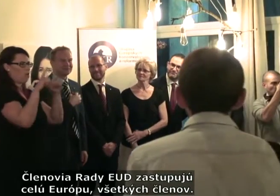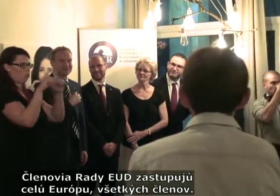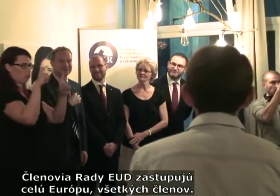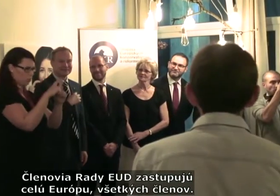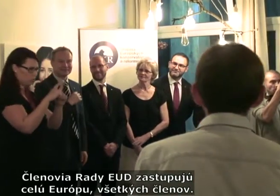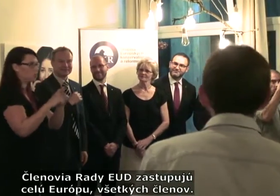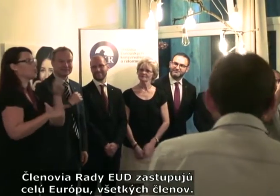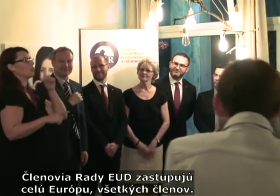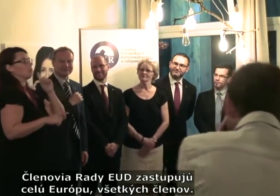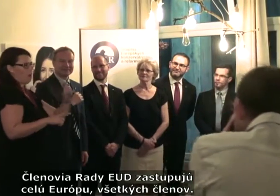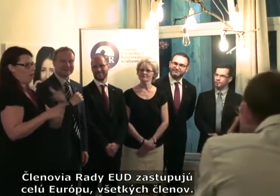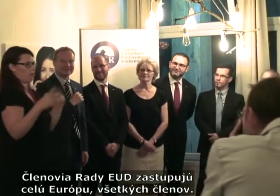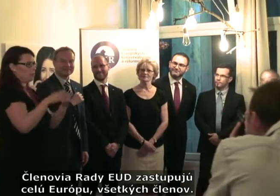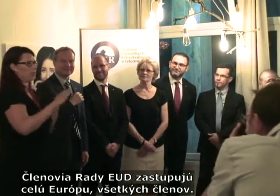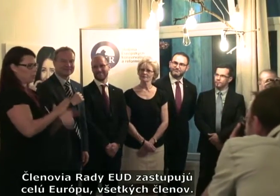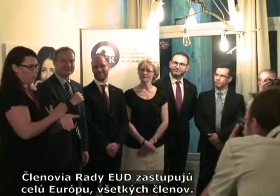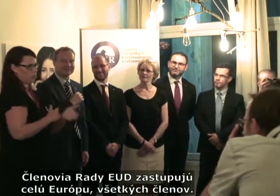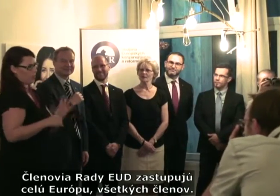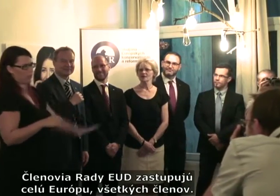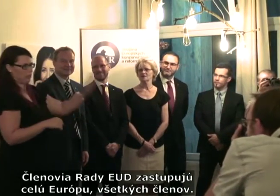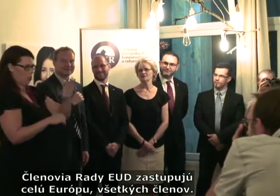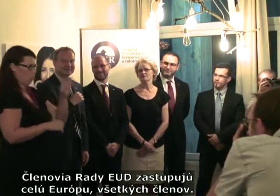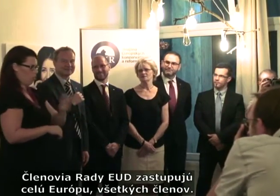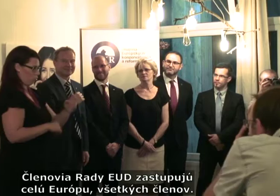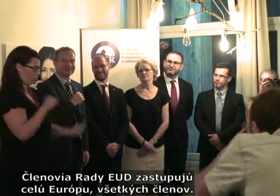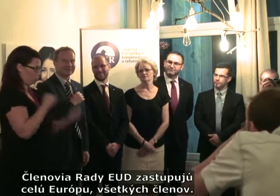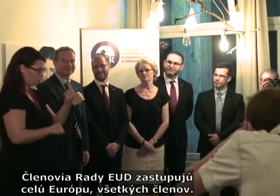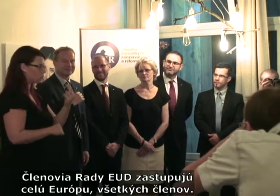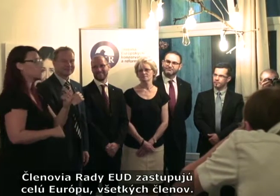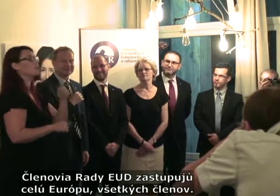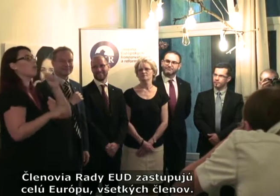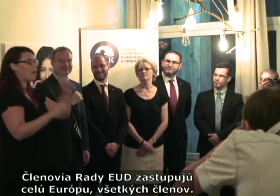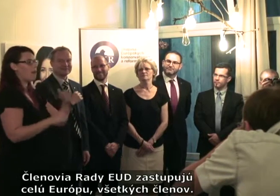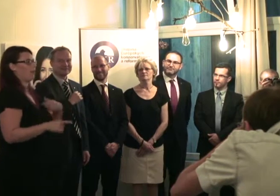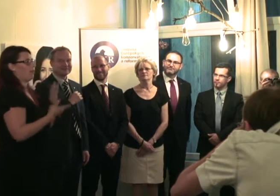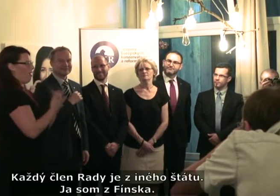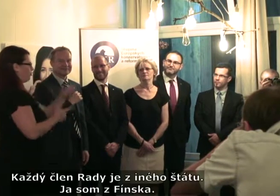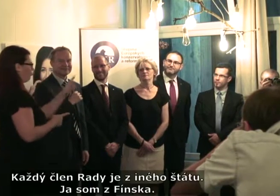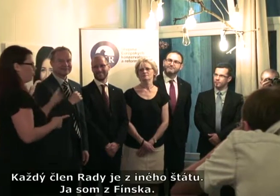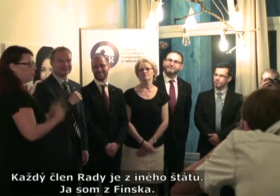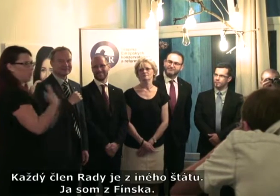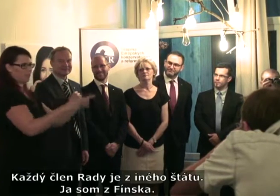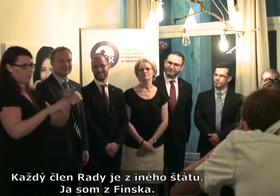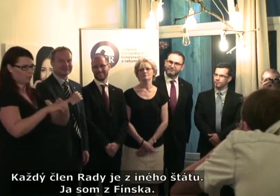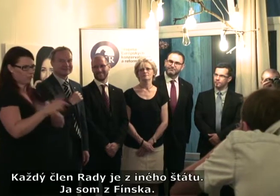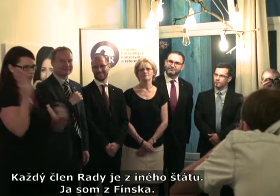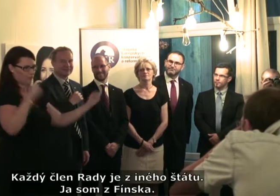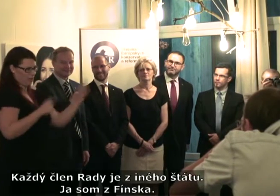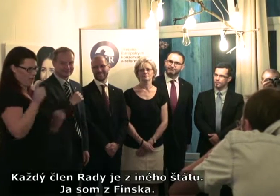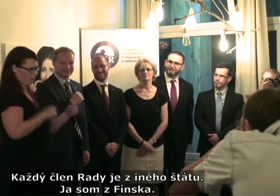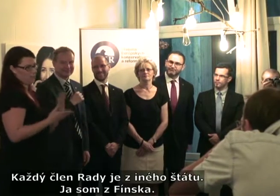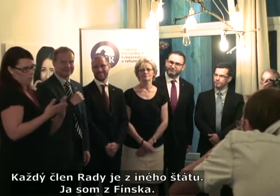Členovia Rady Európskej únie nepočujúcich zastupujú celú Európu, všetkých členov. Každý člen rady je z